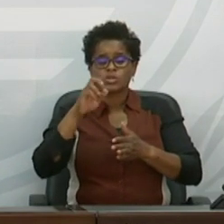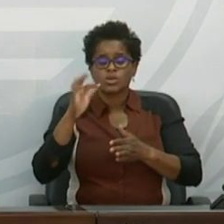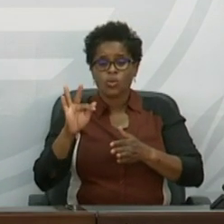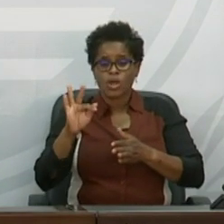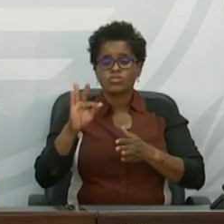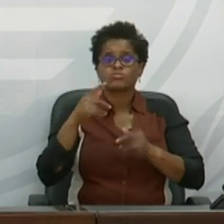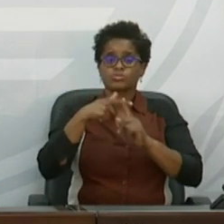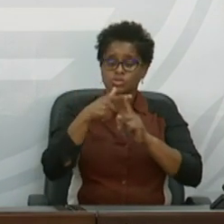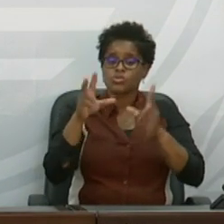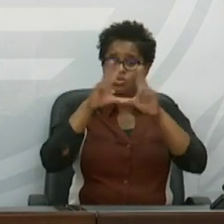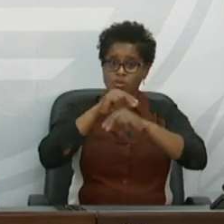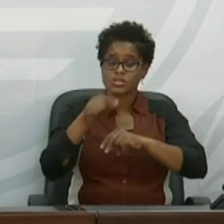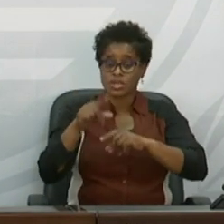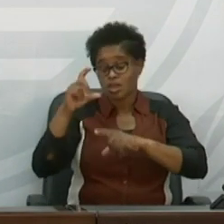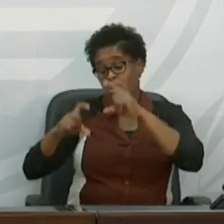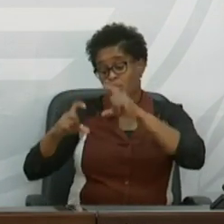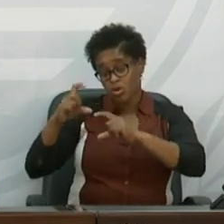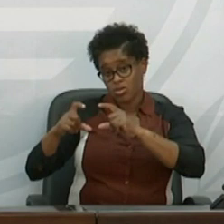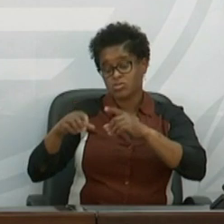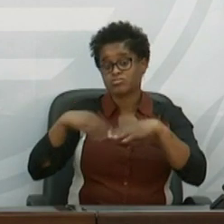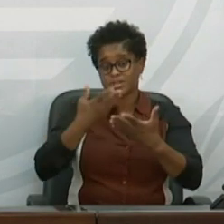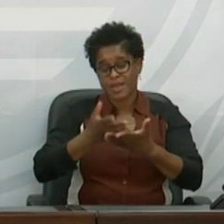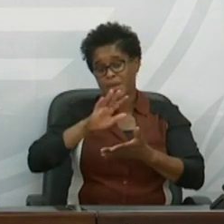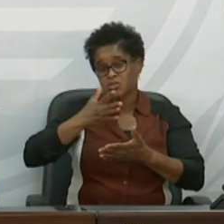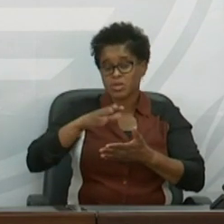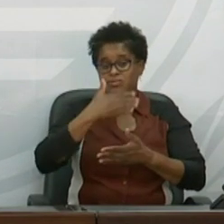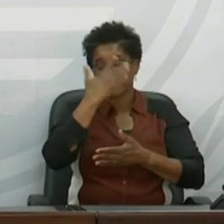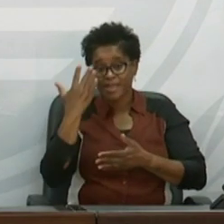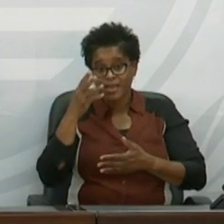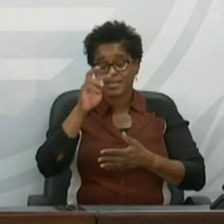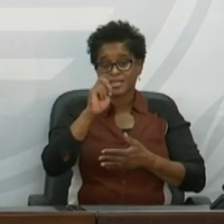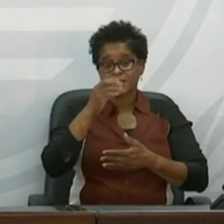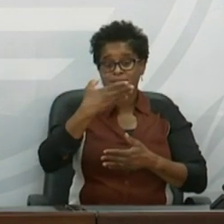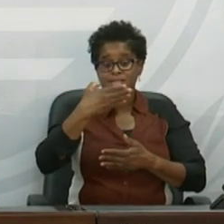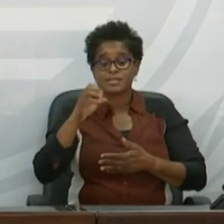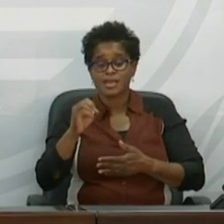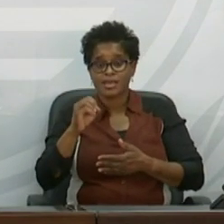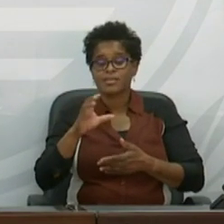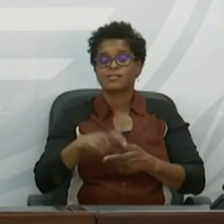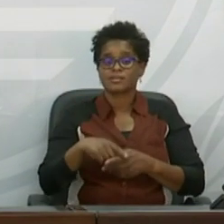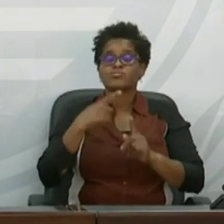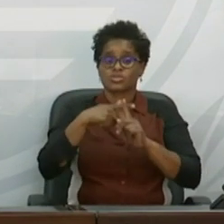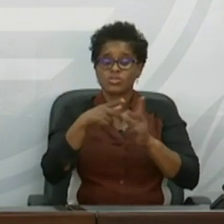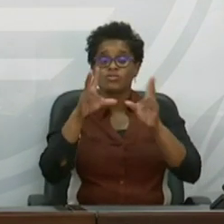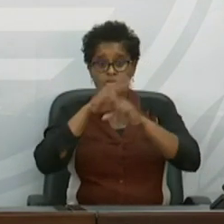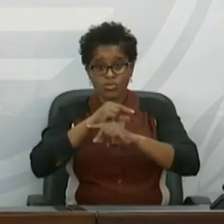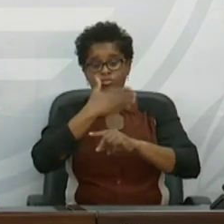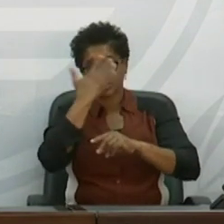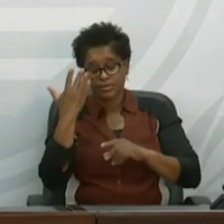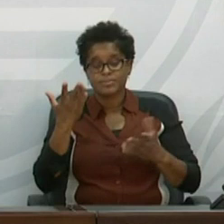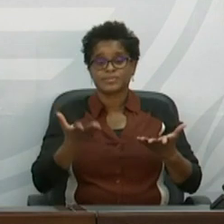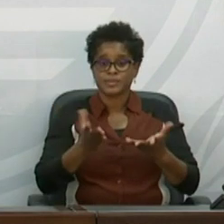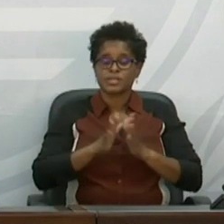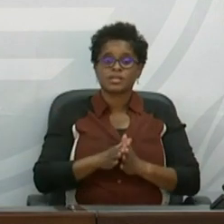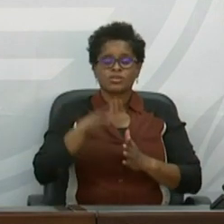novos nessas amostras, o que nos dá uma média diária de 270 casos novos por dia e